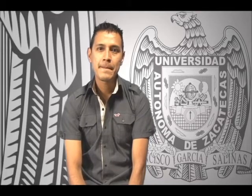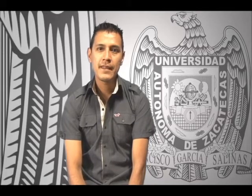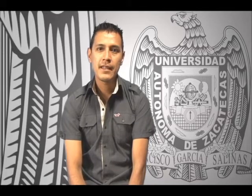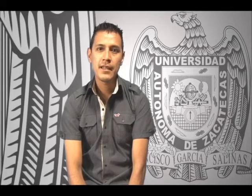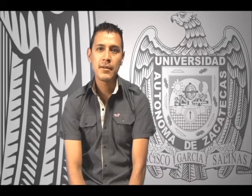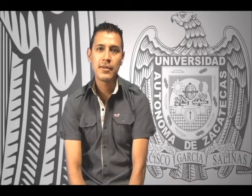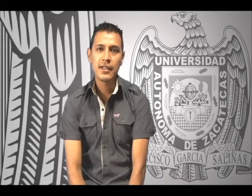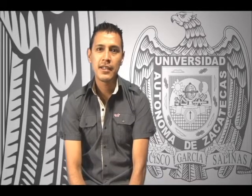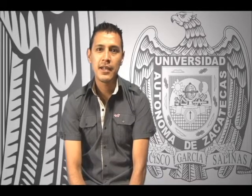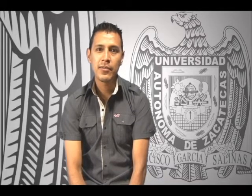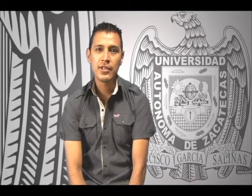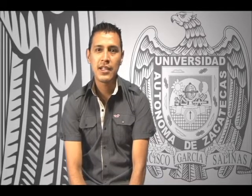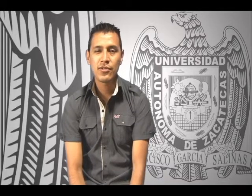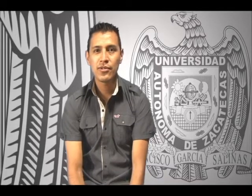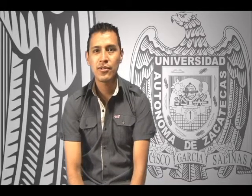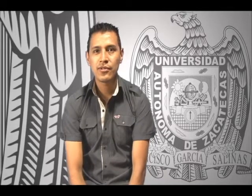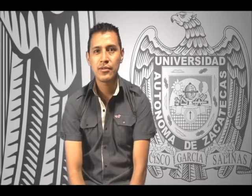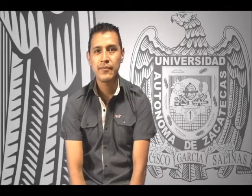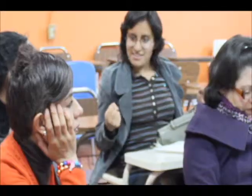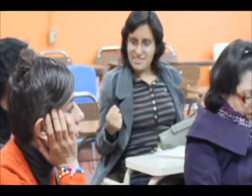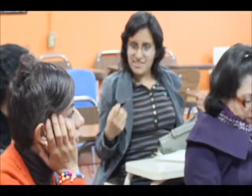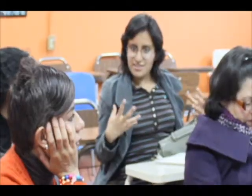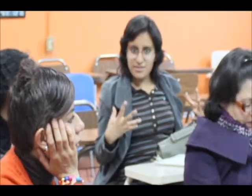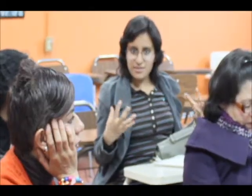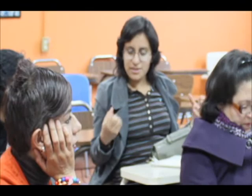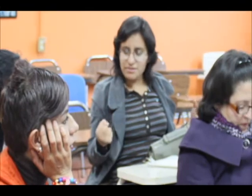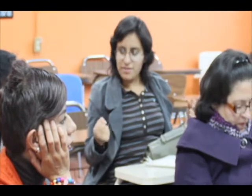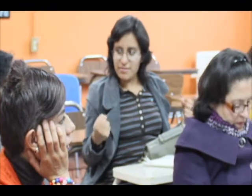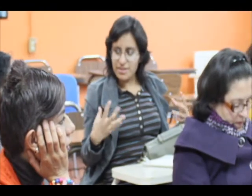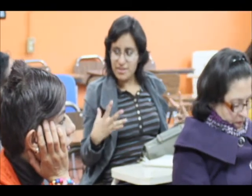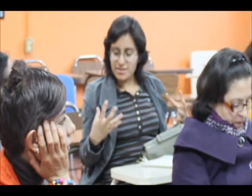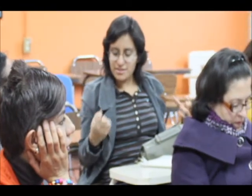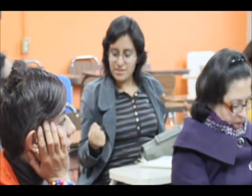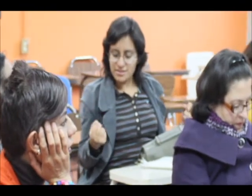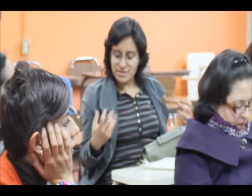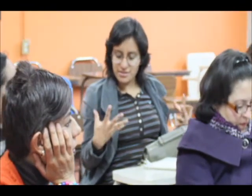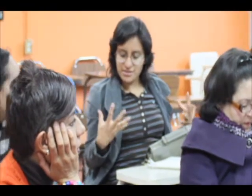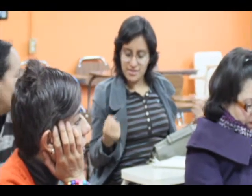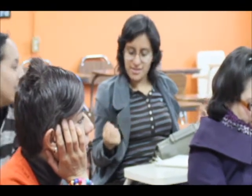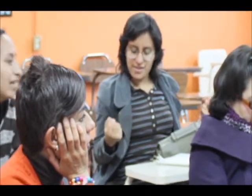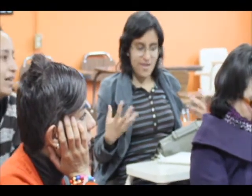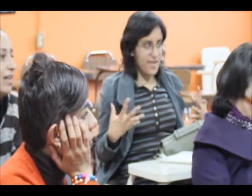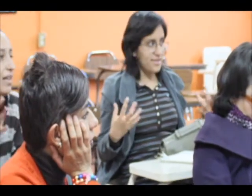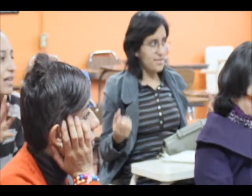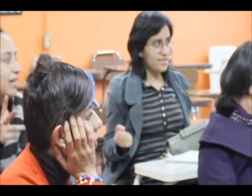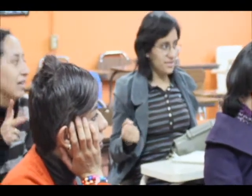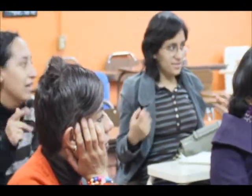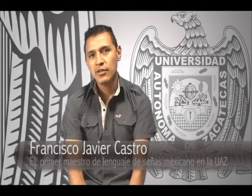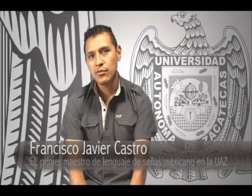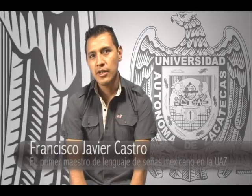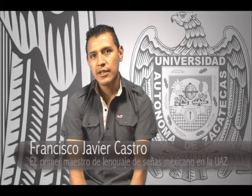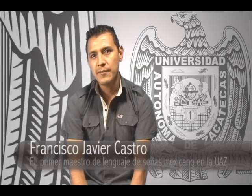y me pedían que apoyara a esos sordos, ayudarlos a llevarlos al seguro, o algún problema que tuvieran,